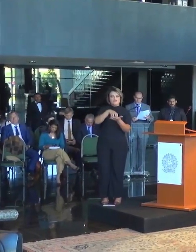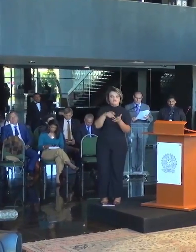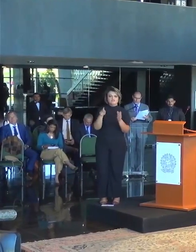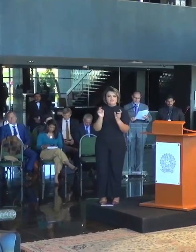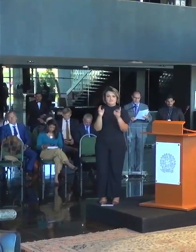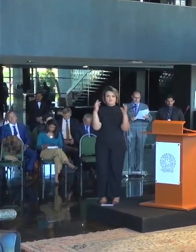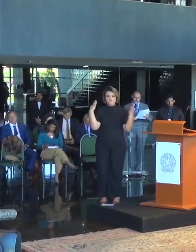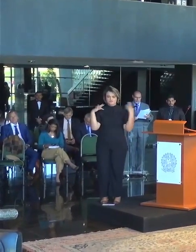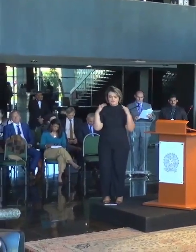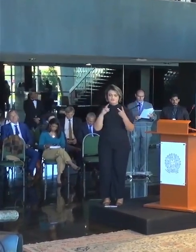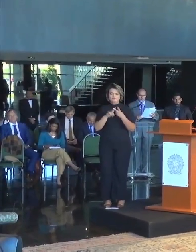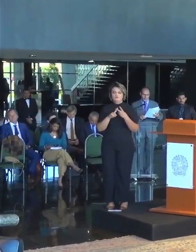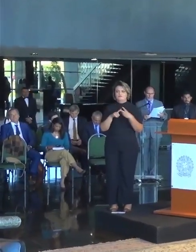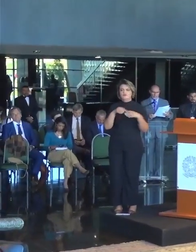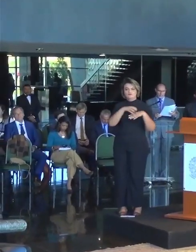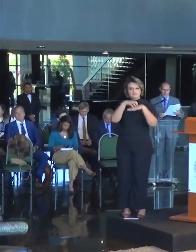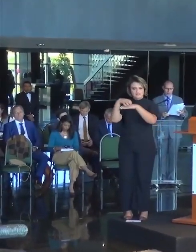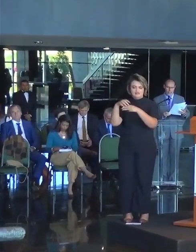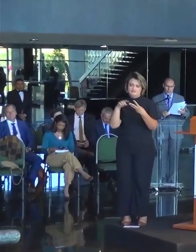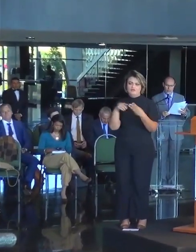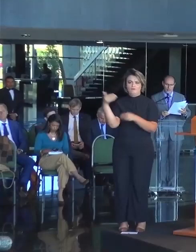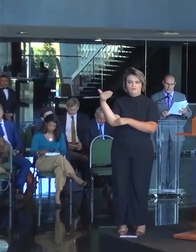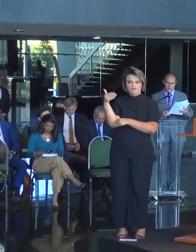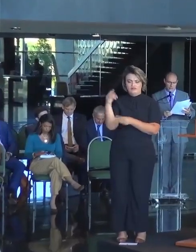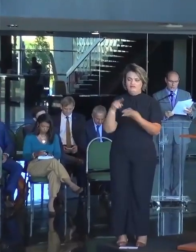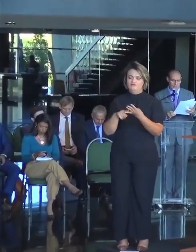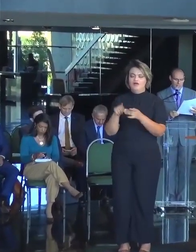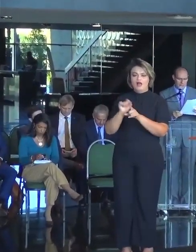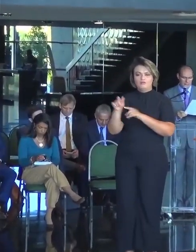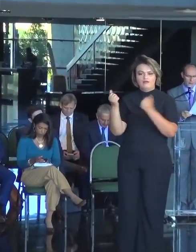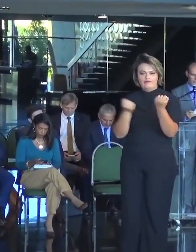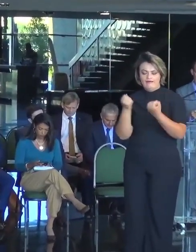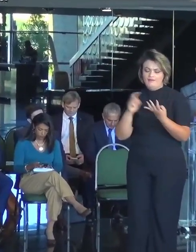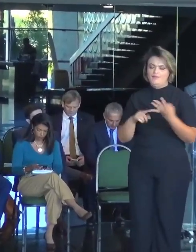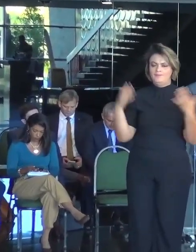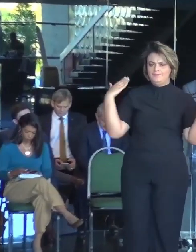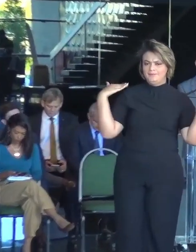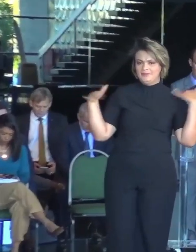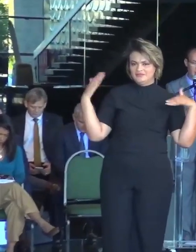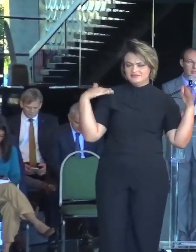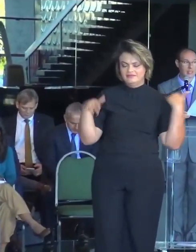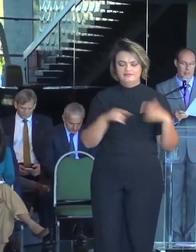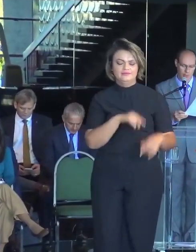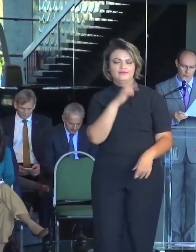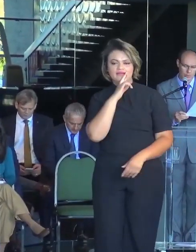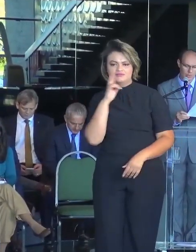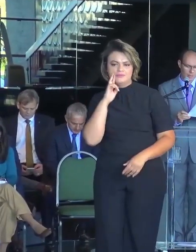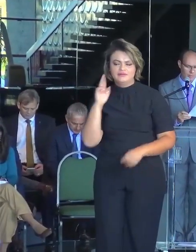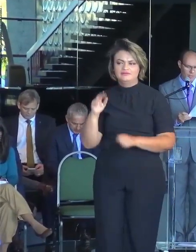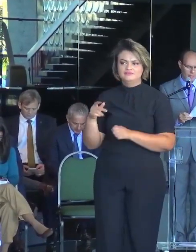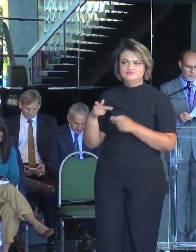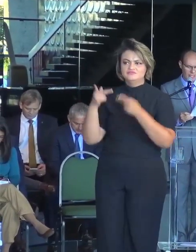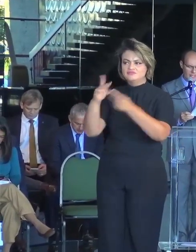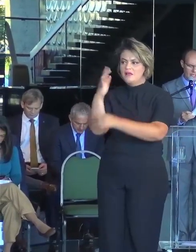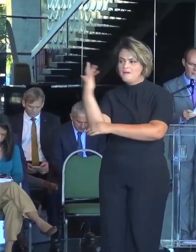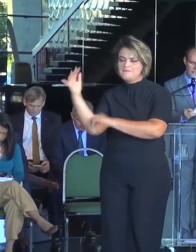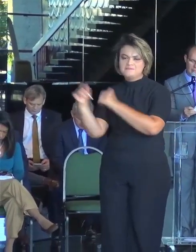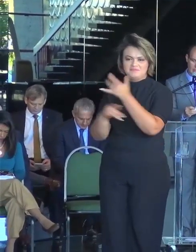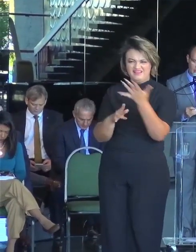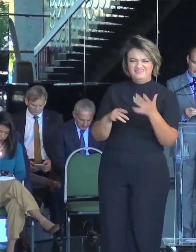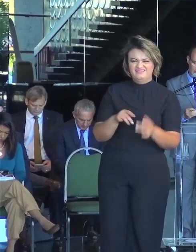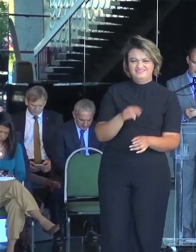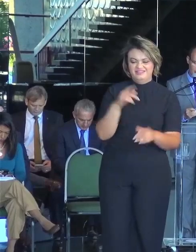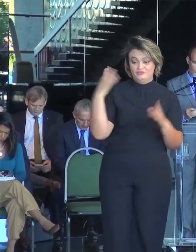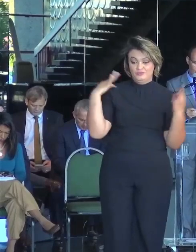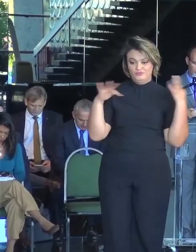turismo, transportadores, meios de hospedagem, locadoras de veículos, passeios, restaurantes e parques, entre outros. E para que haja